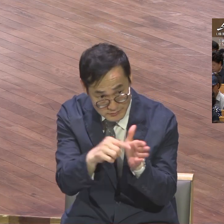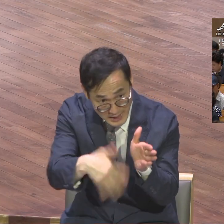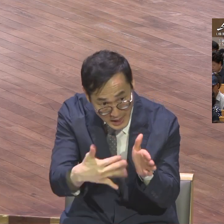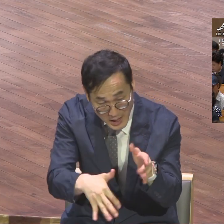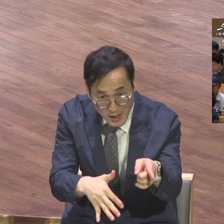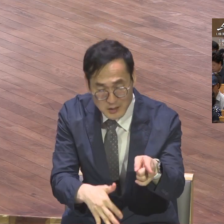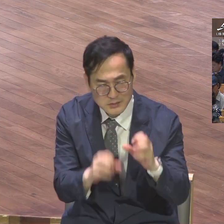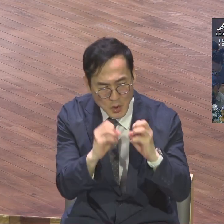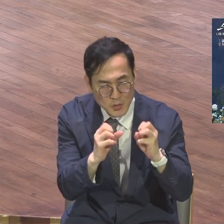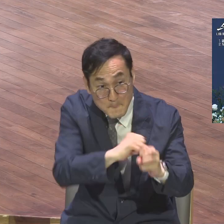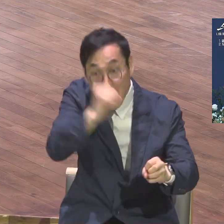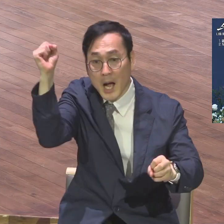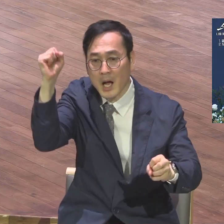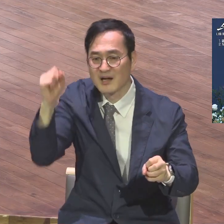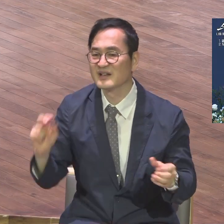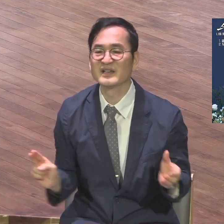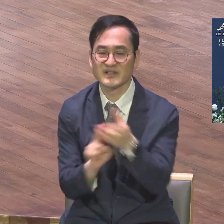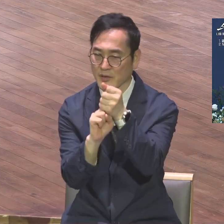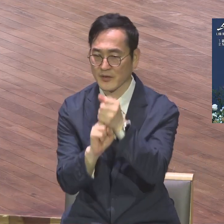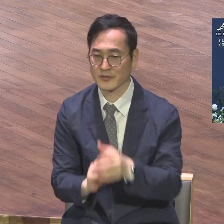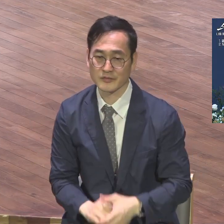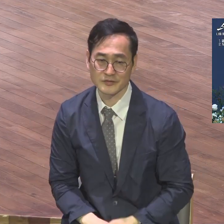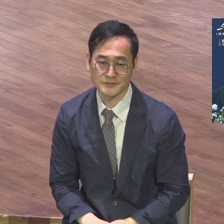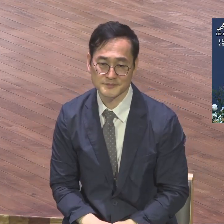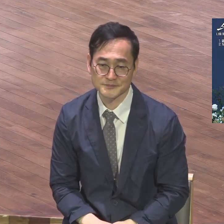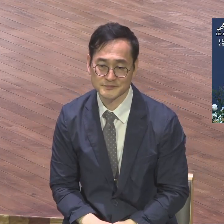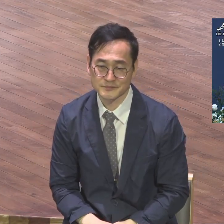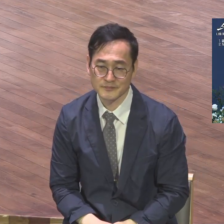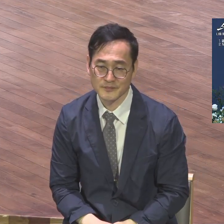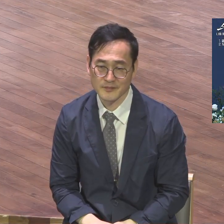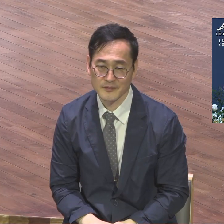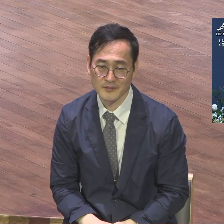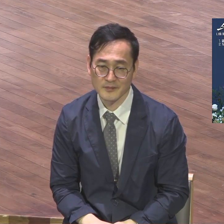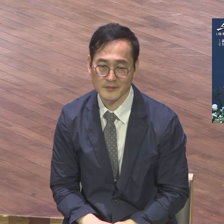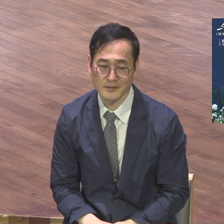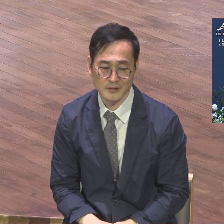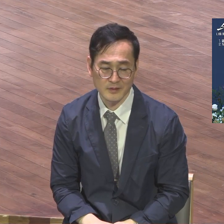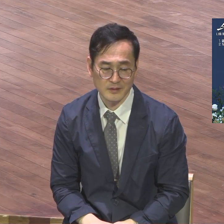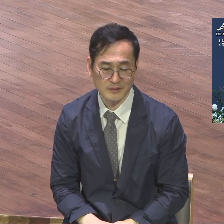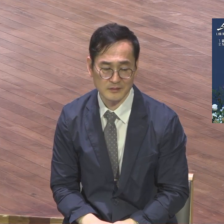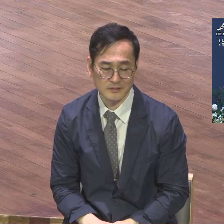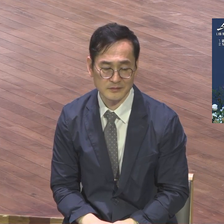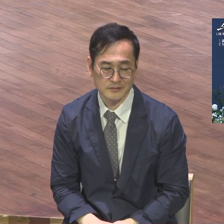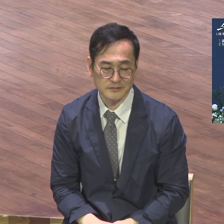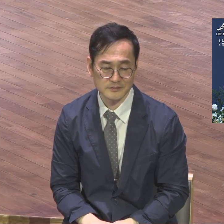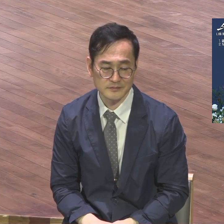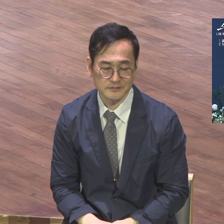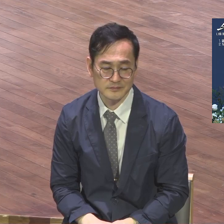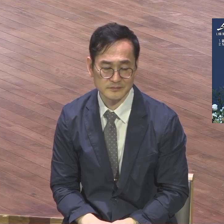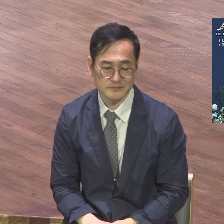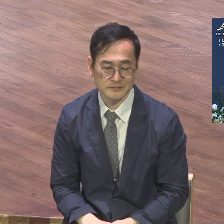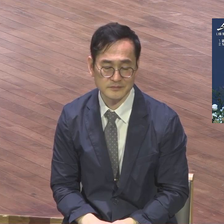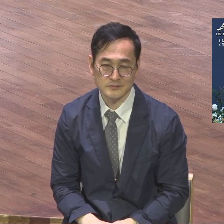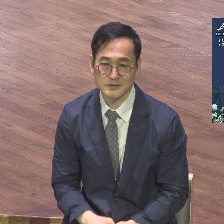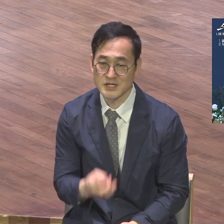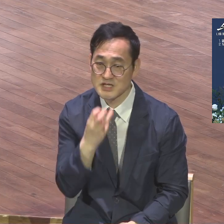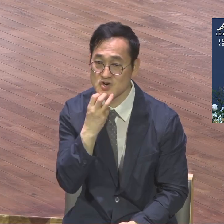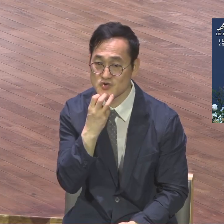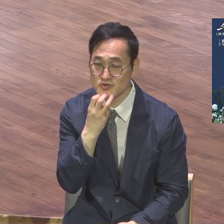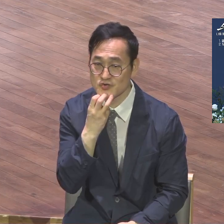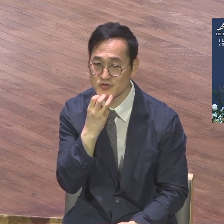기적이라니까요. 천하보다 귀한 영혼. 이 강수 아파도 다 팔아도, 이 서울시나 아파도 다